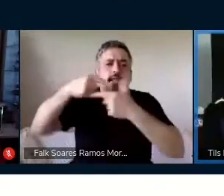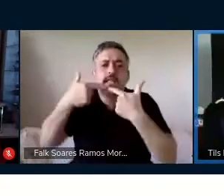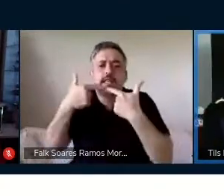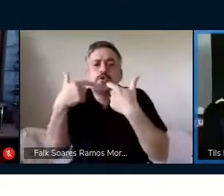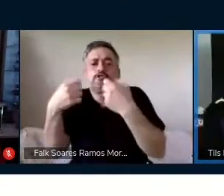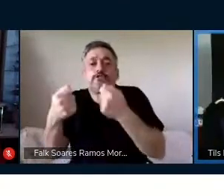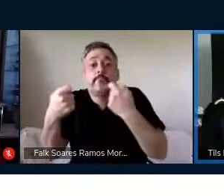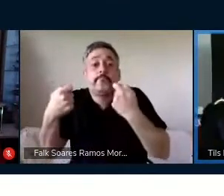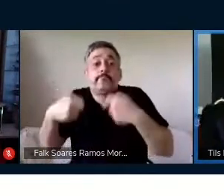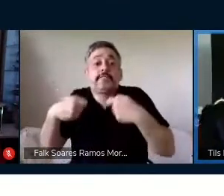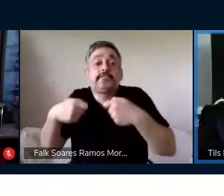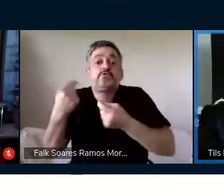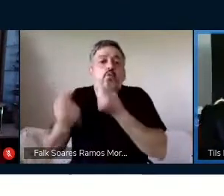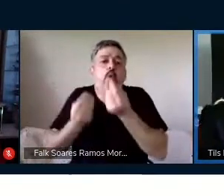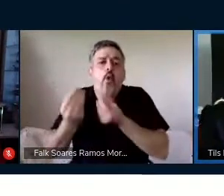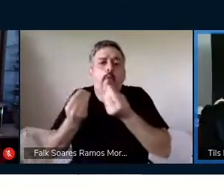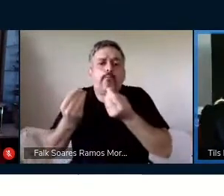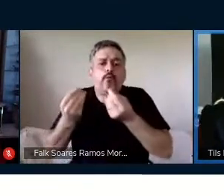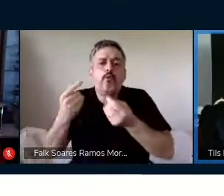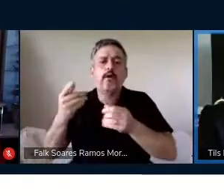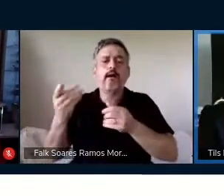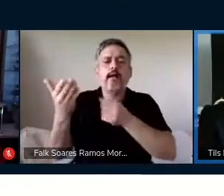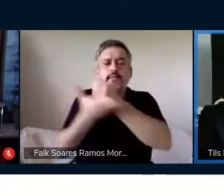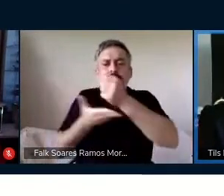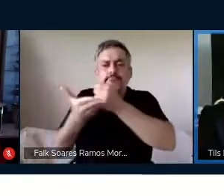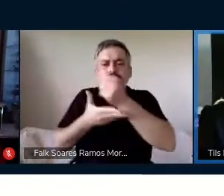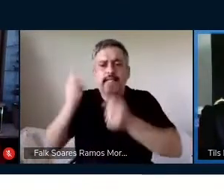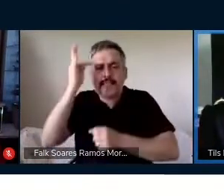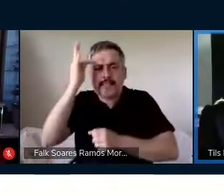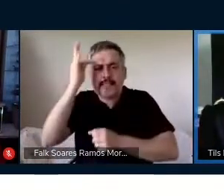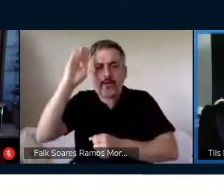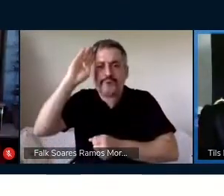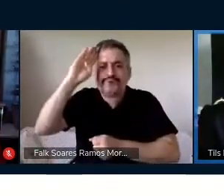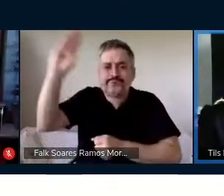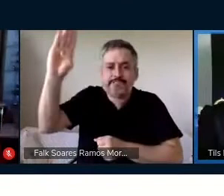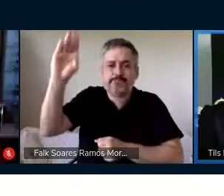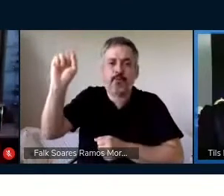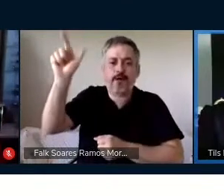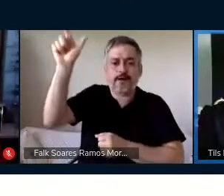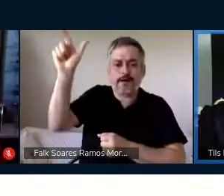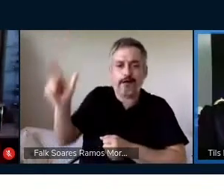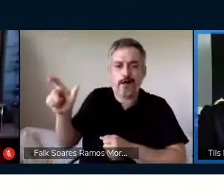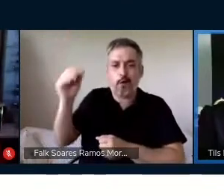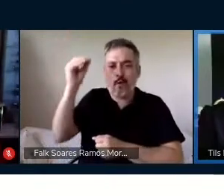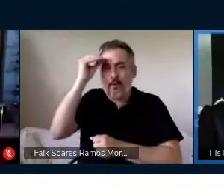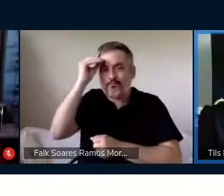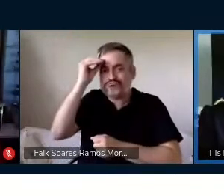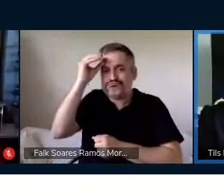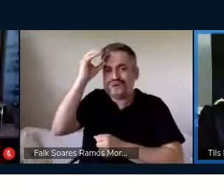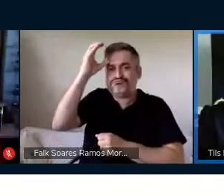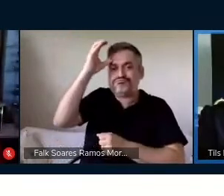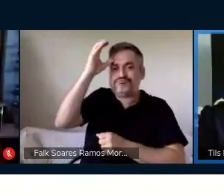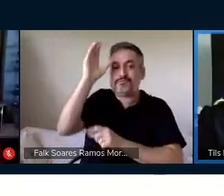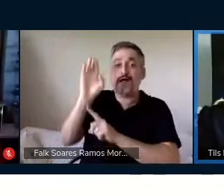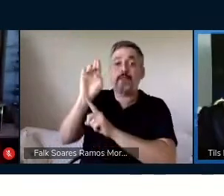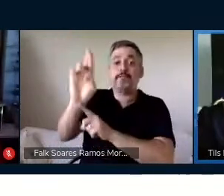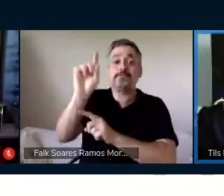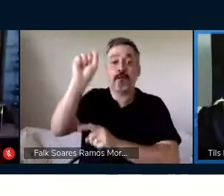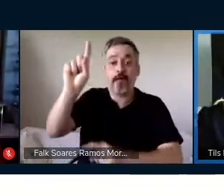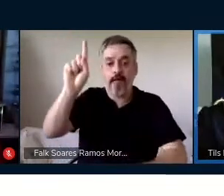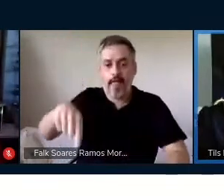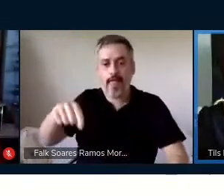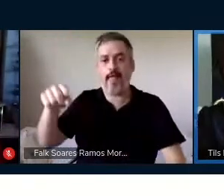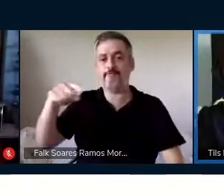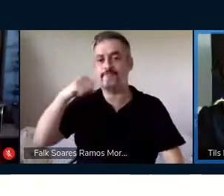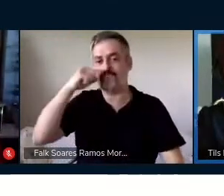Para facilitar a compreensão dos mecanismos operacionais linguísticos, é preciso discutir os fundamentos,